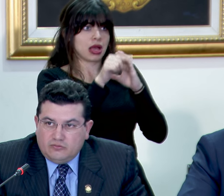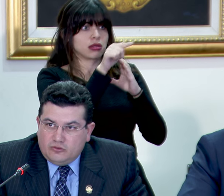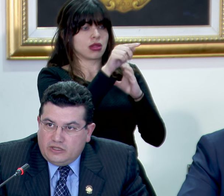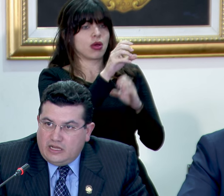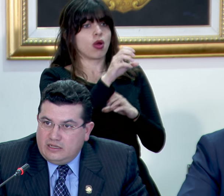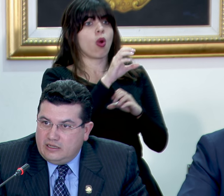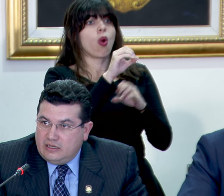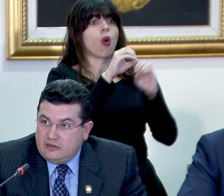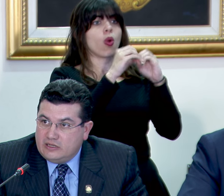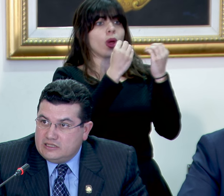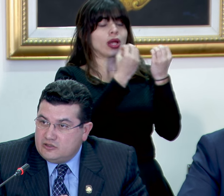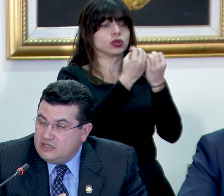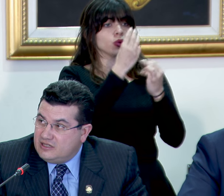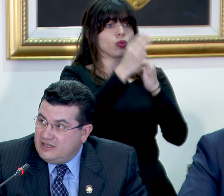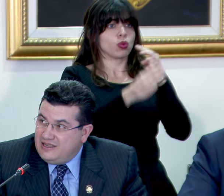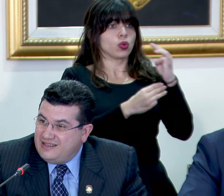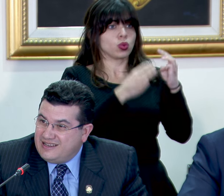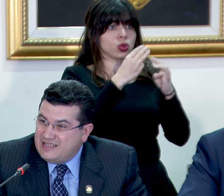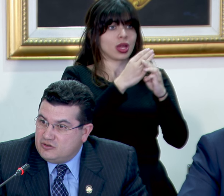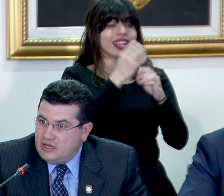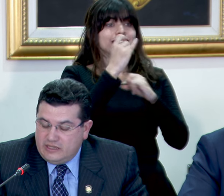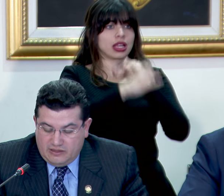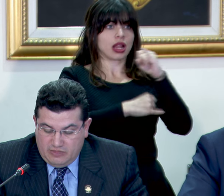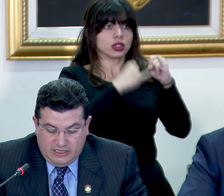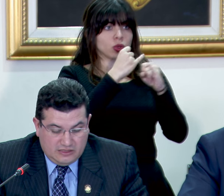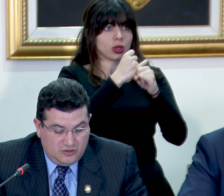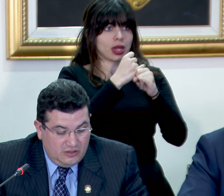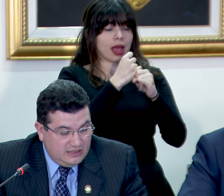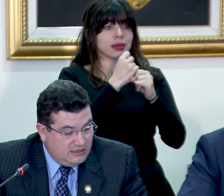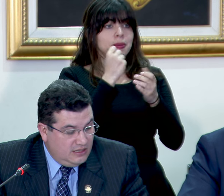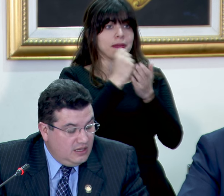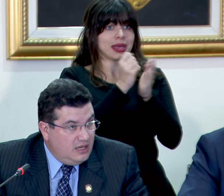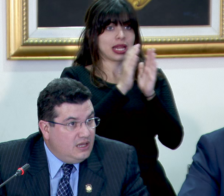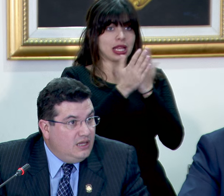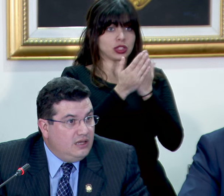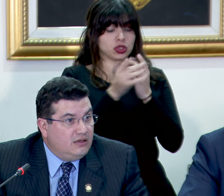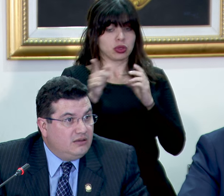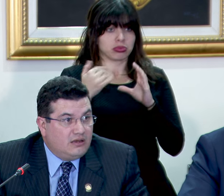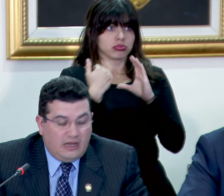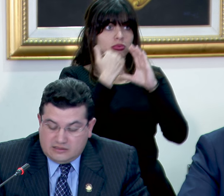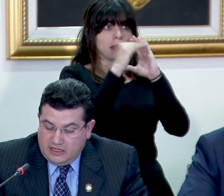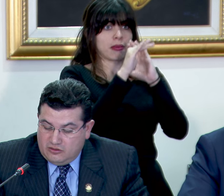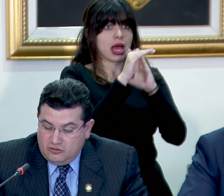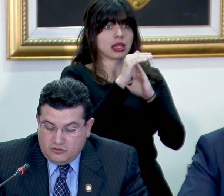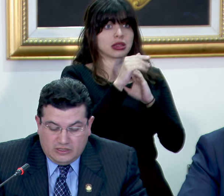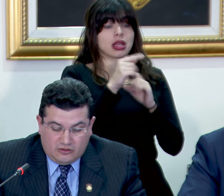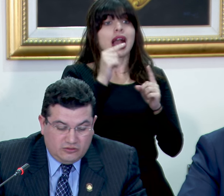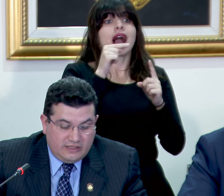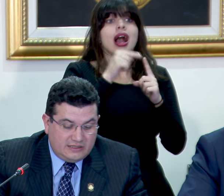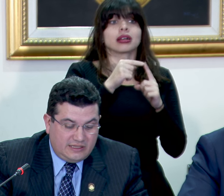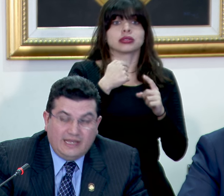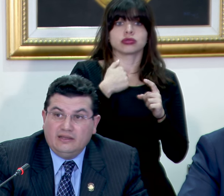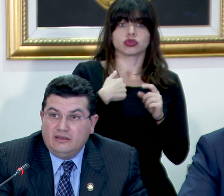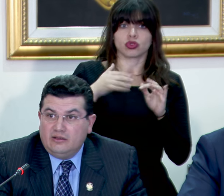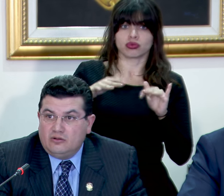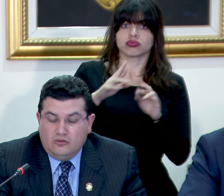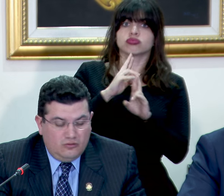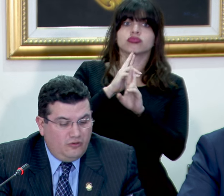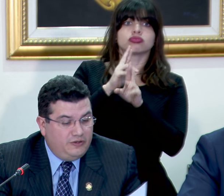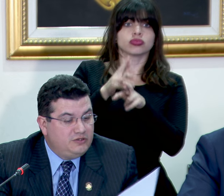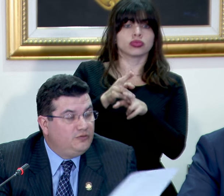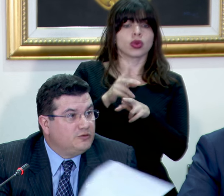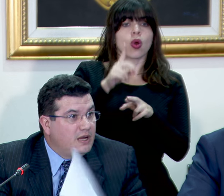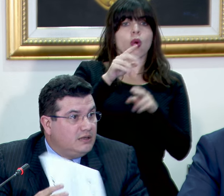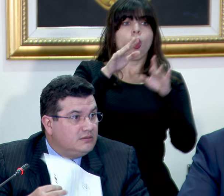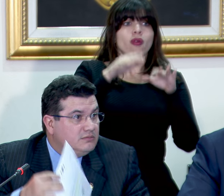Organización Mundial, a la Organización Internacional de las Migraciones, y hasta incluso le contesté con